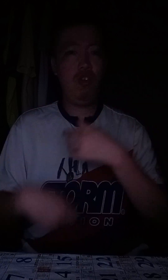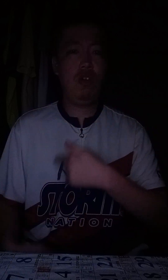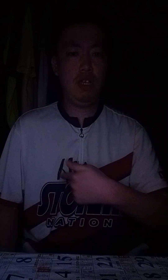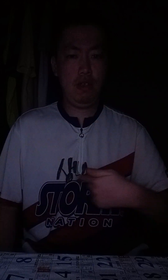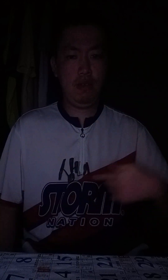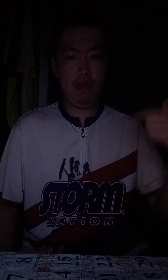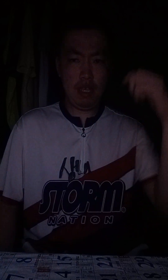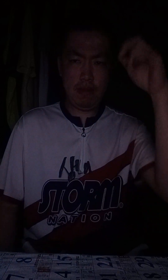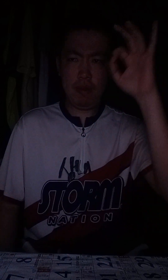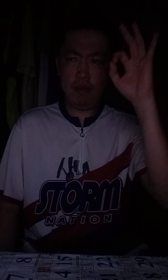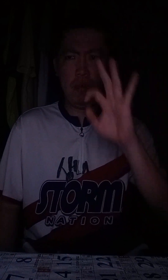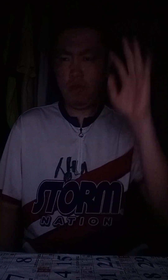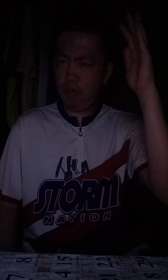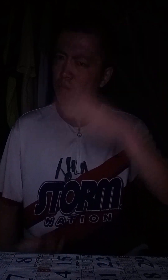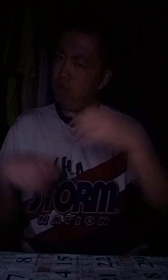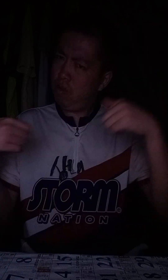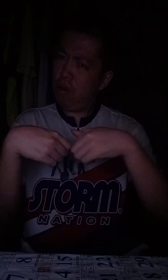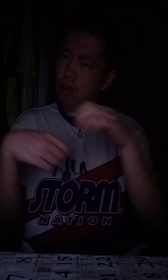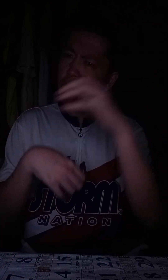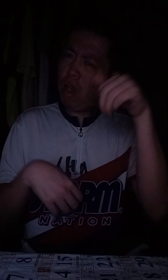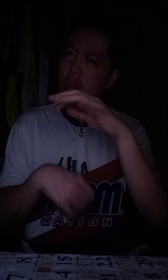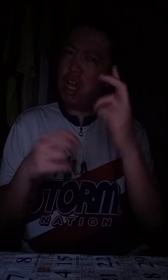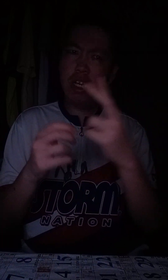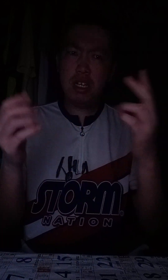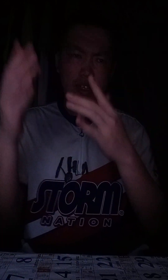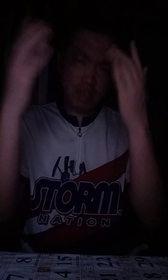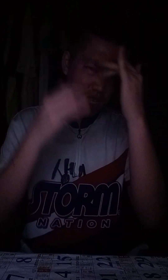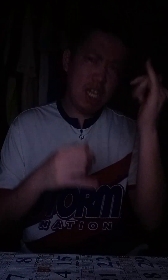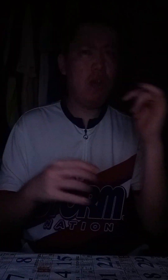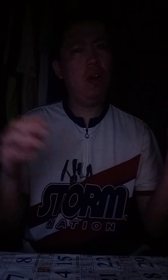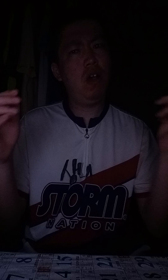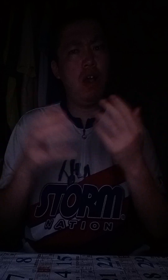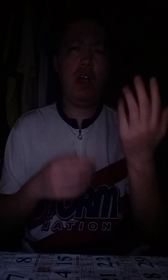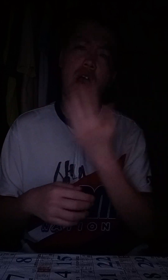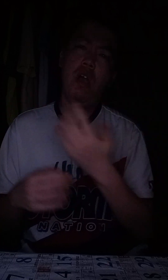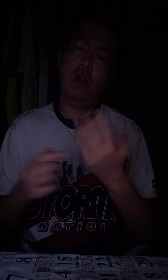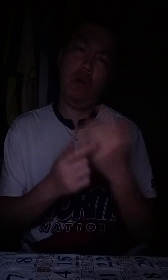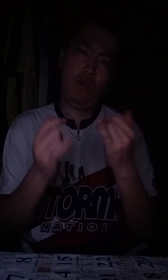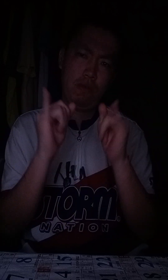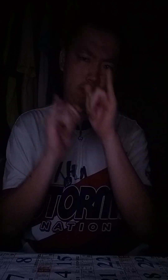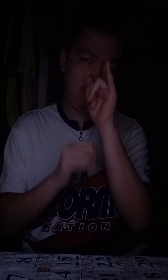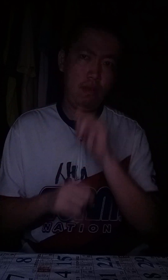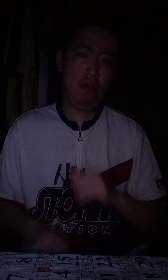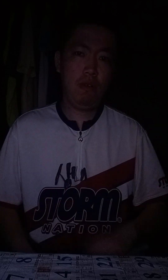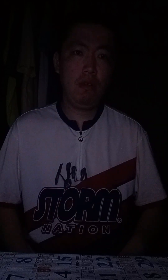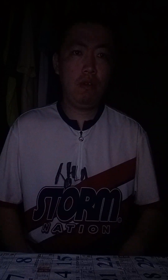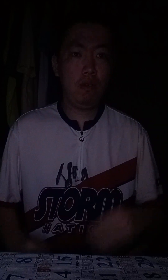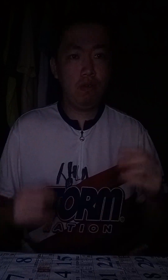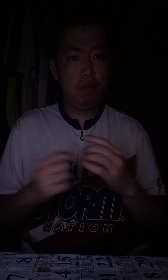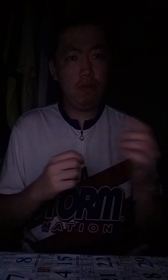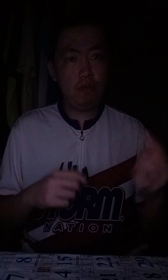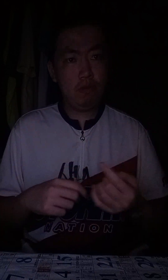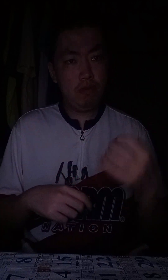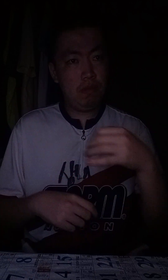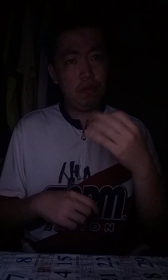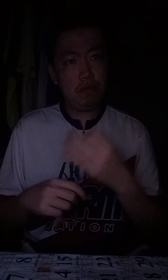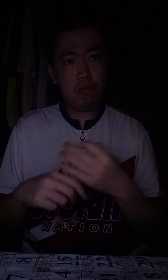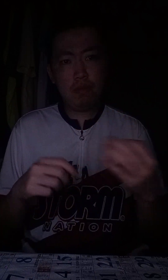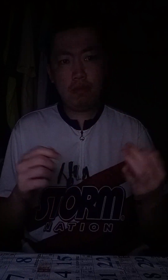달리던 마을버스가 전복돼 승객 20여 명이 다치는 아찔한 사고가 있었습니다. 네, 그런데 알고 보니 시내버스나